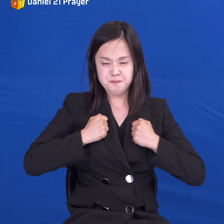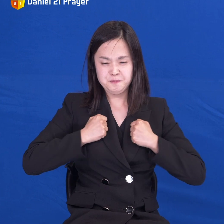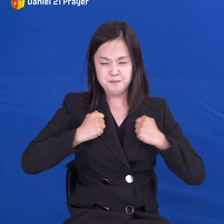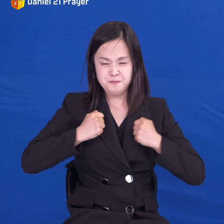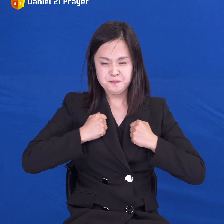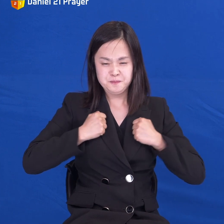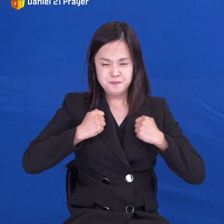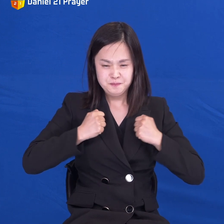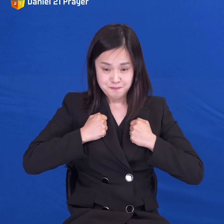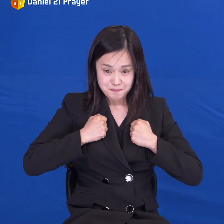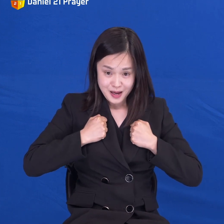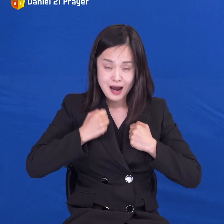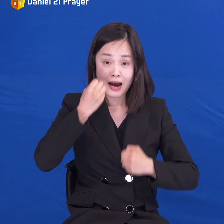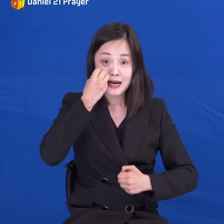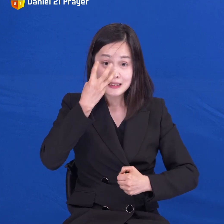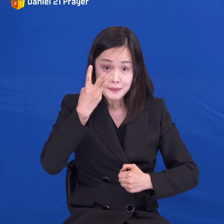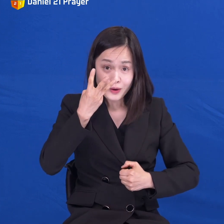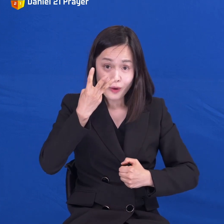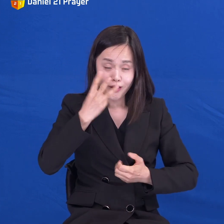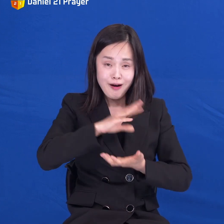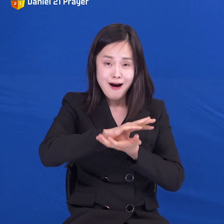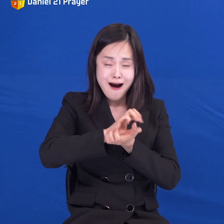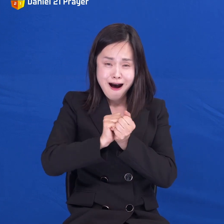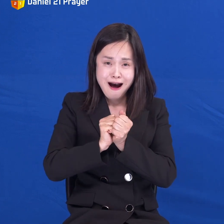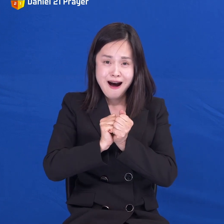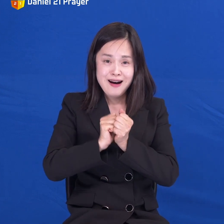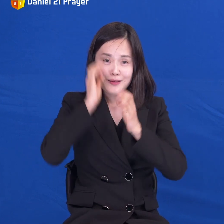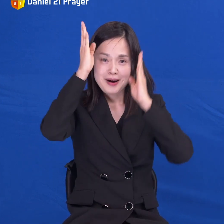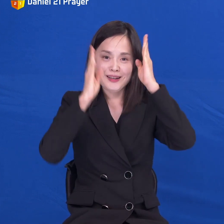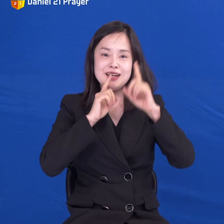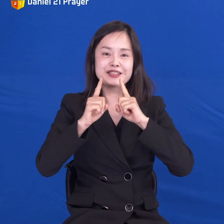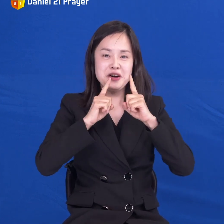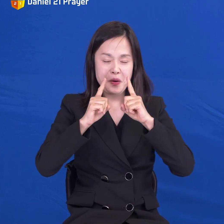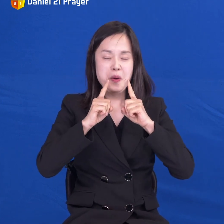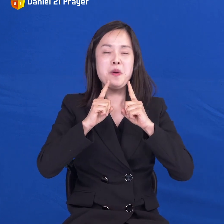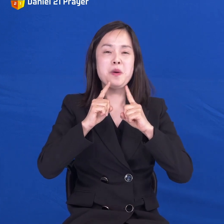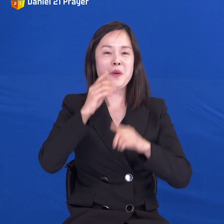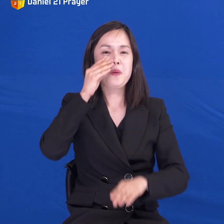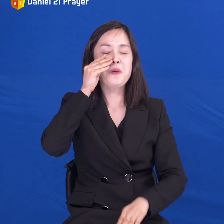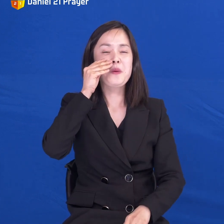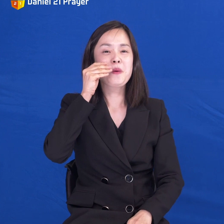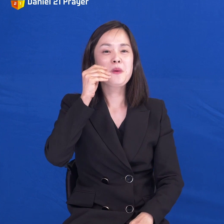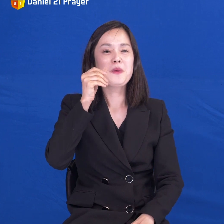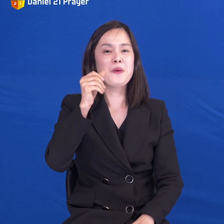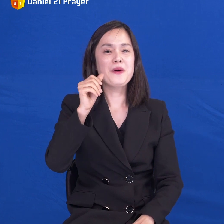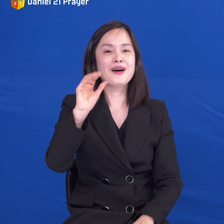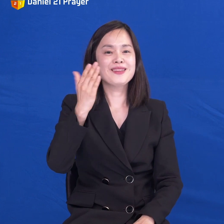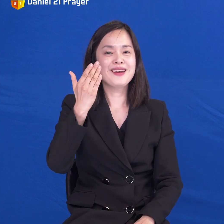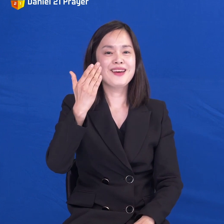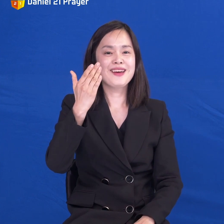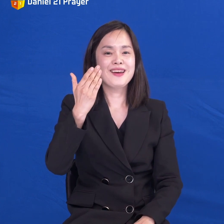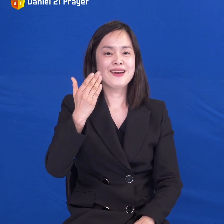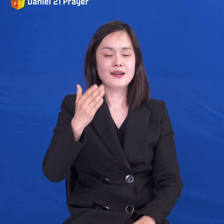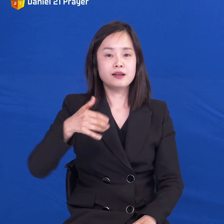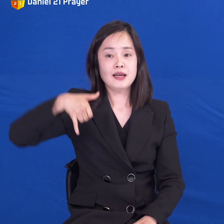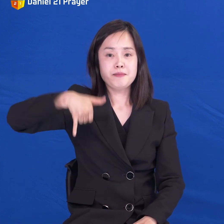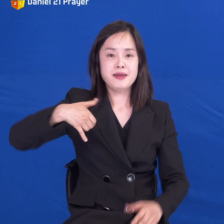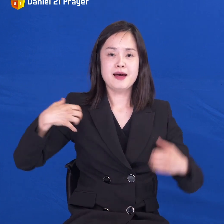띄고 제가 드디어 배낭을 메고 정글의 원주민들 찾아